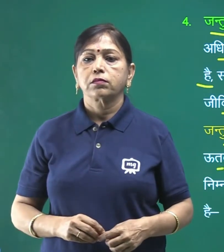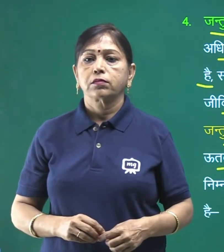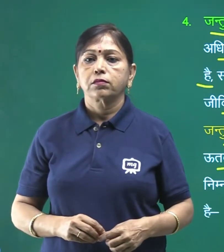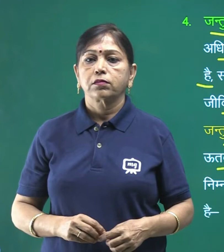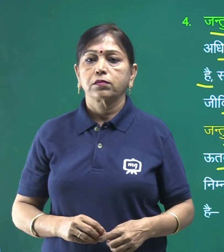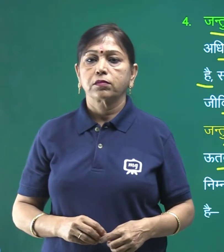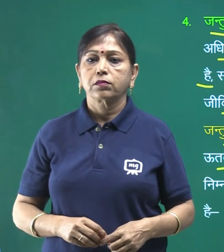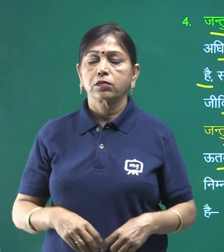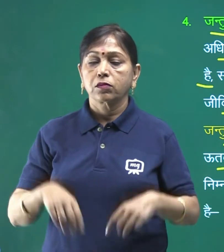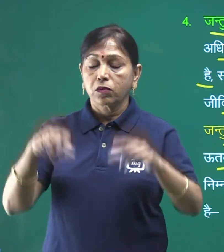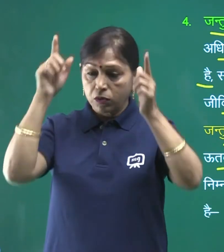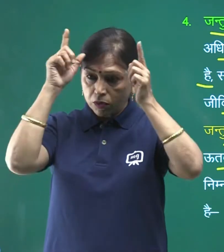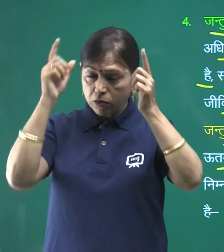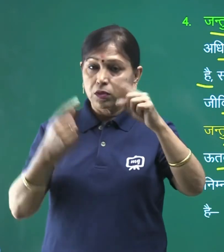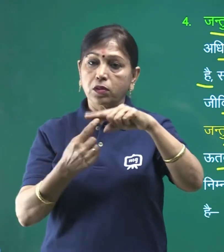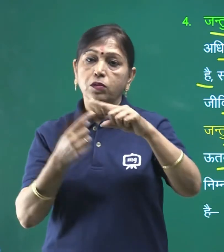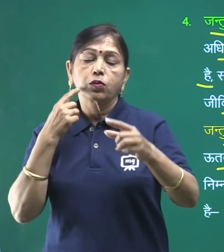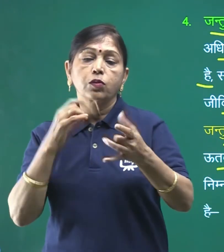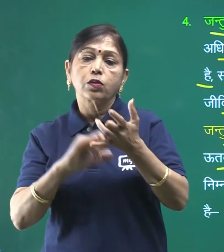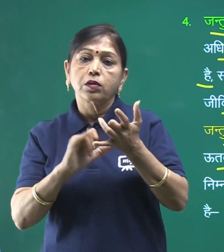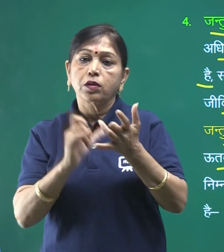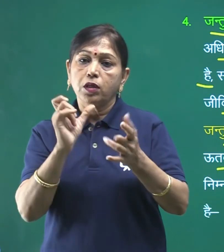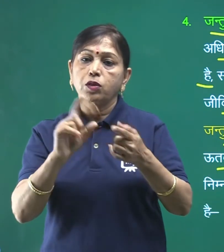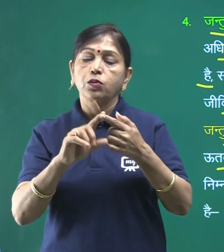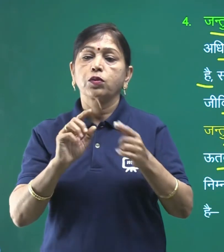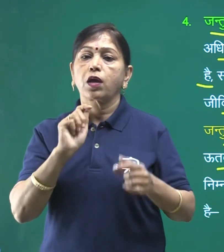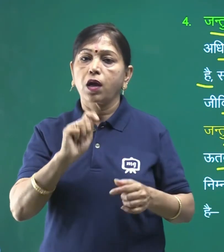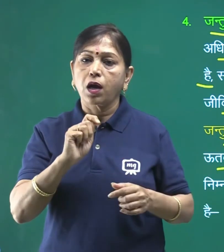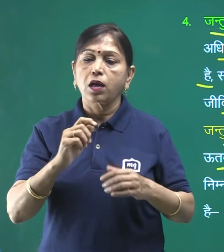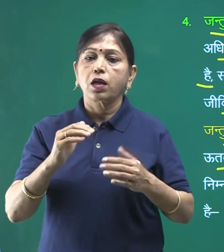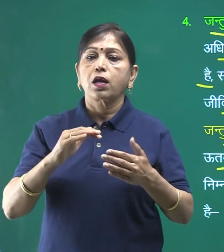जंतु ऊतक के कार्य के आधार पर